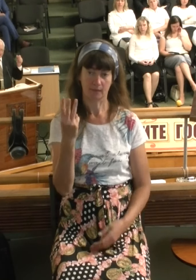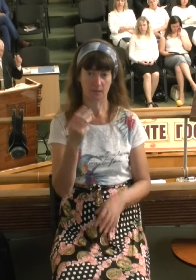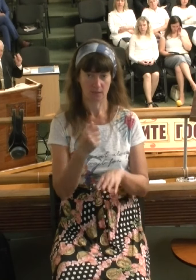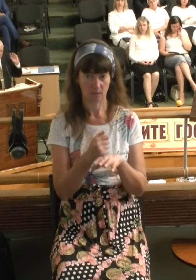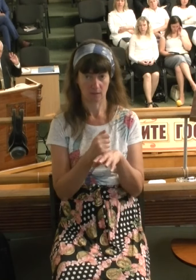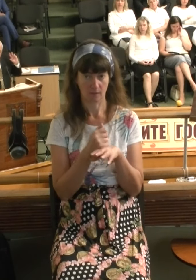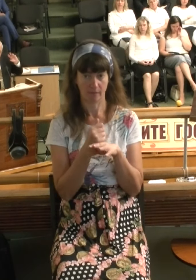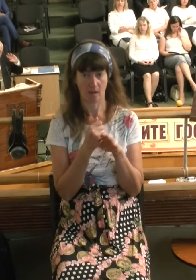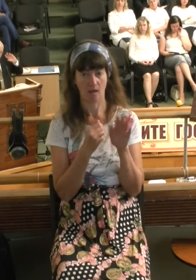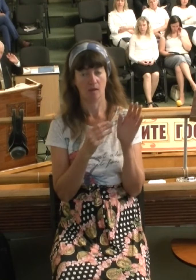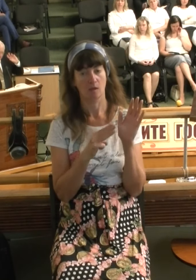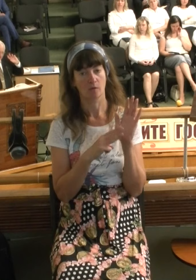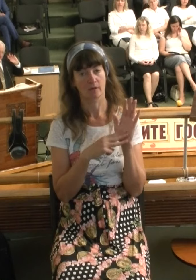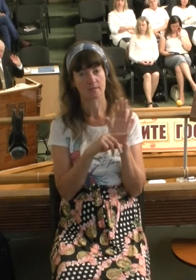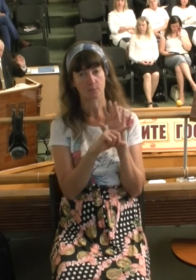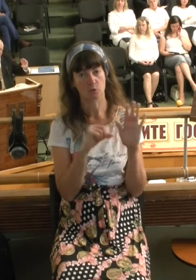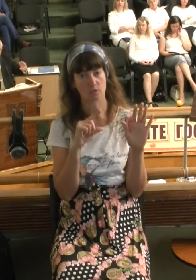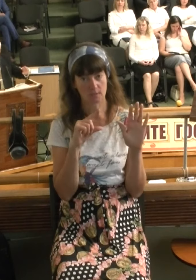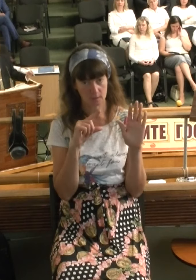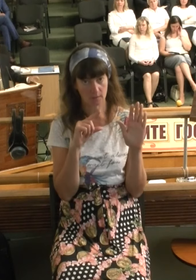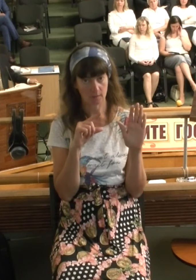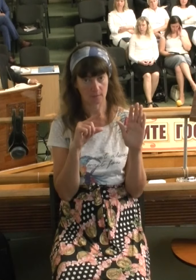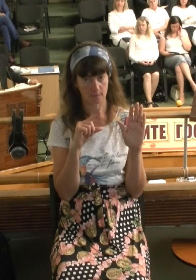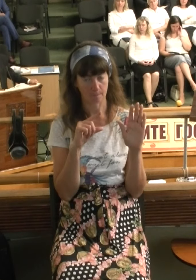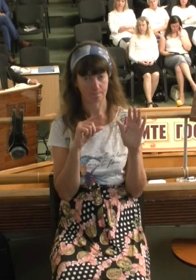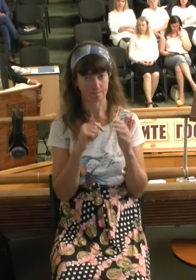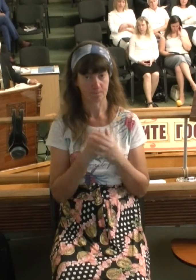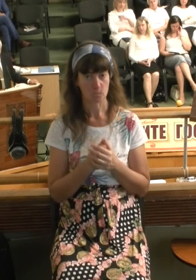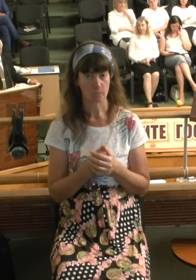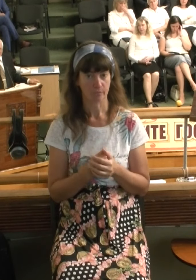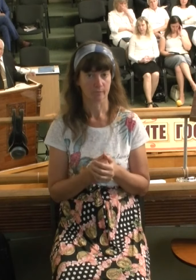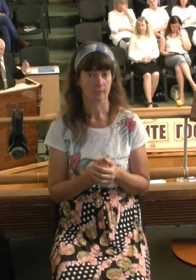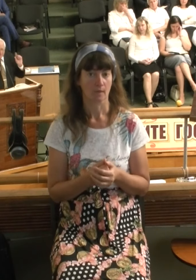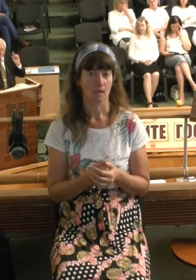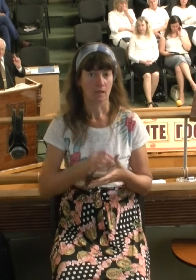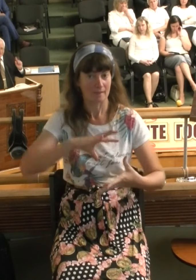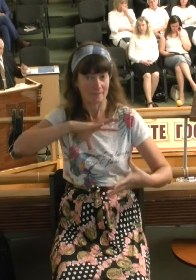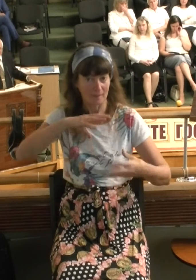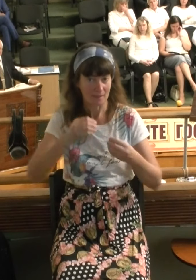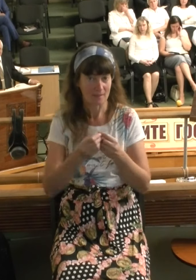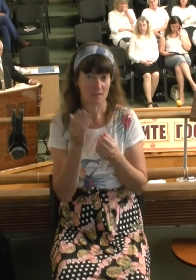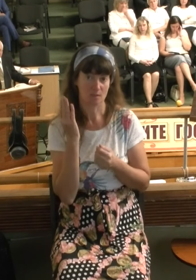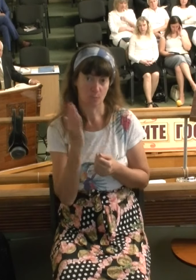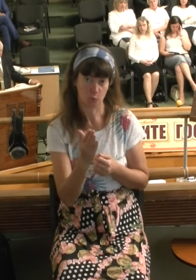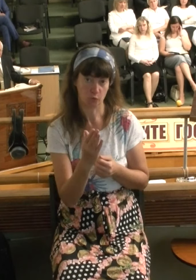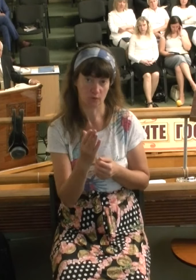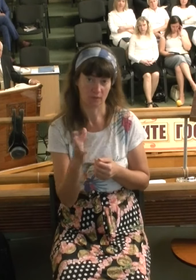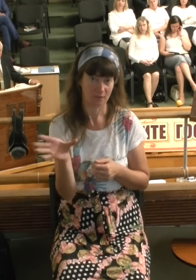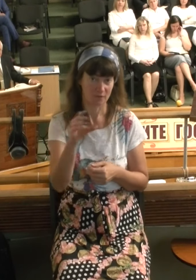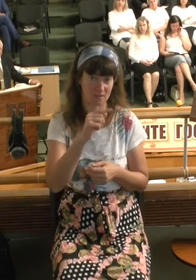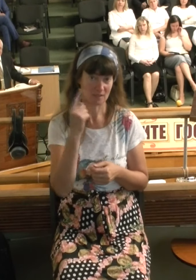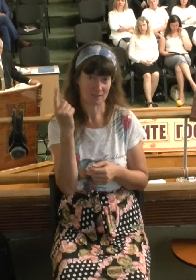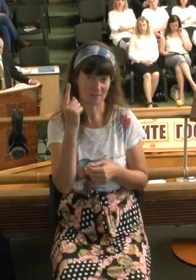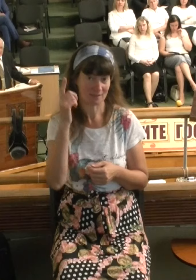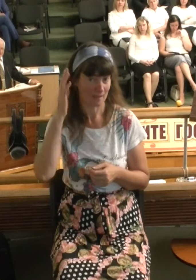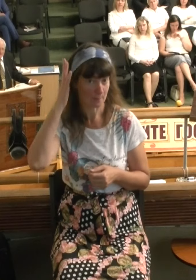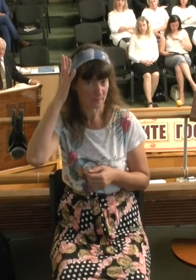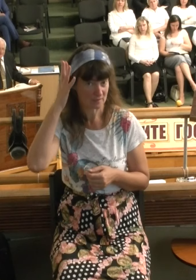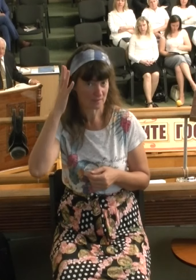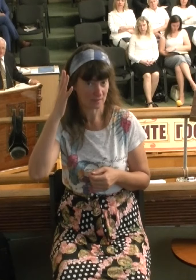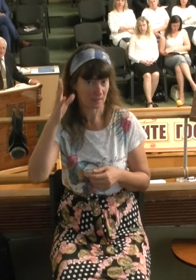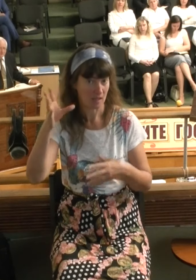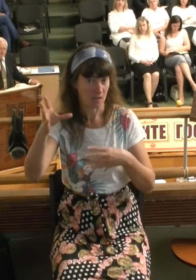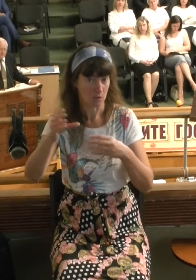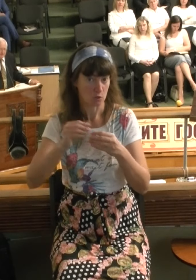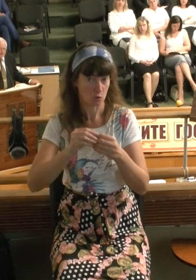снова и снова направляет Голгофе. Наконец, будьте все единомысленны,